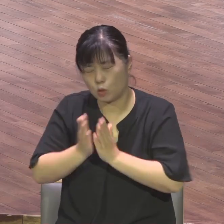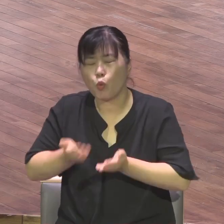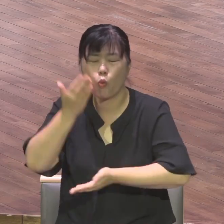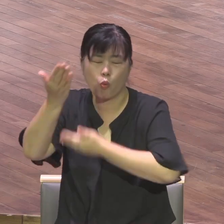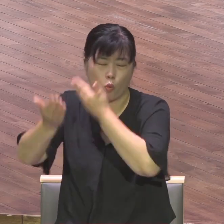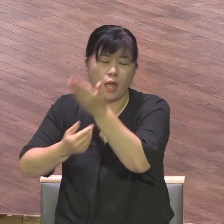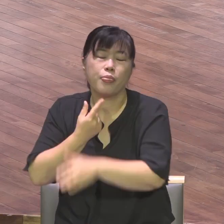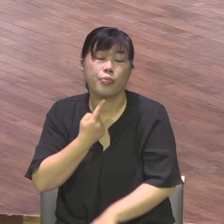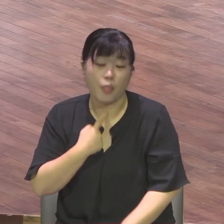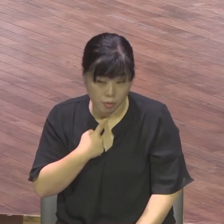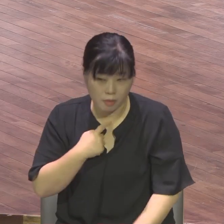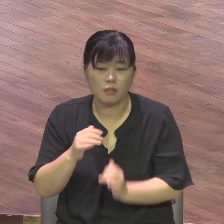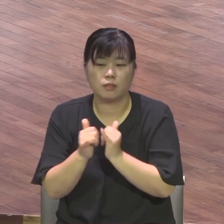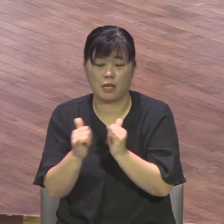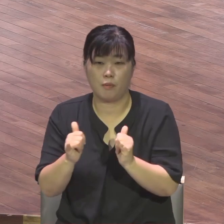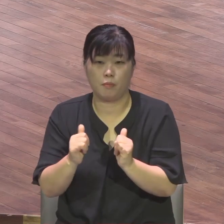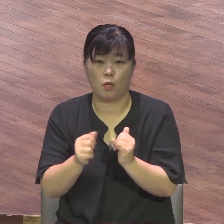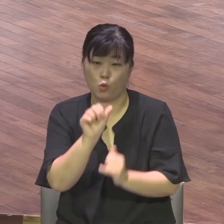기도하더니.